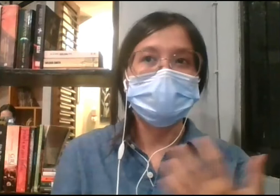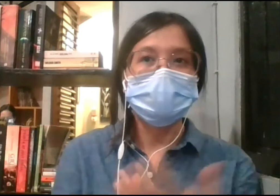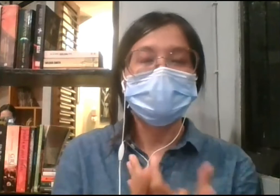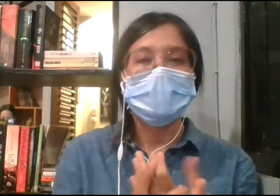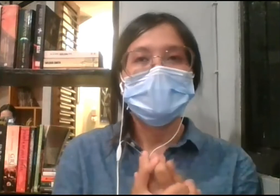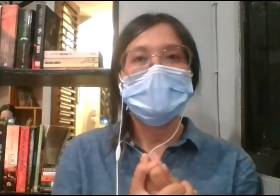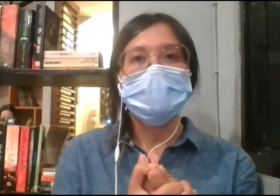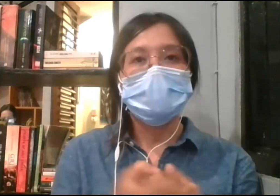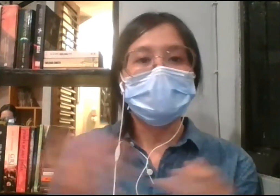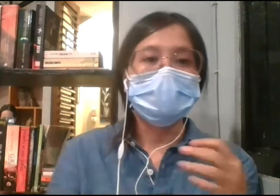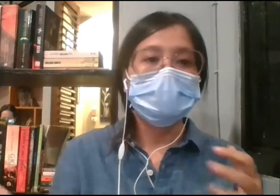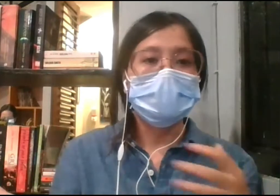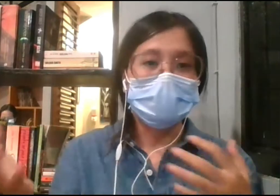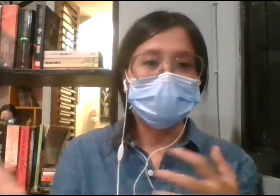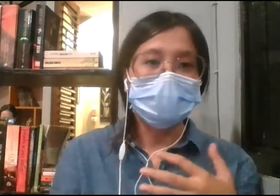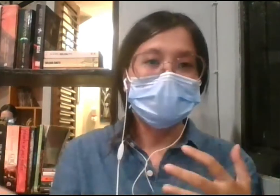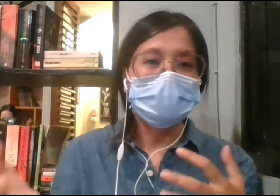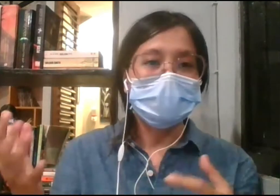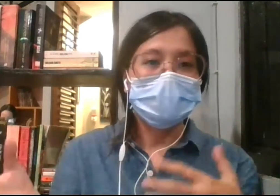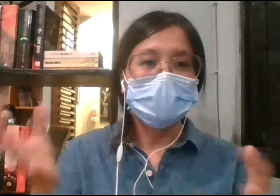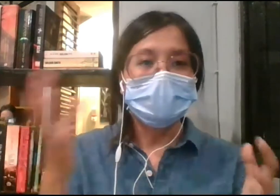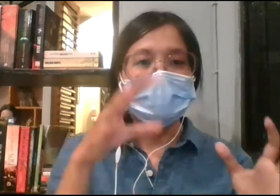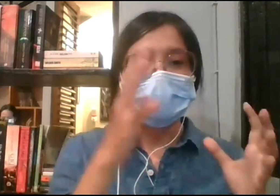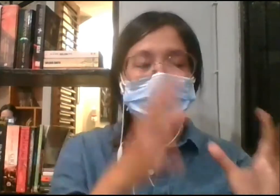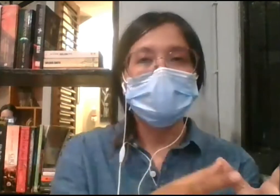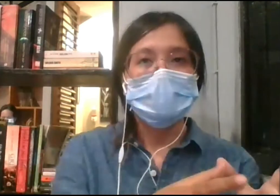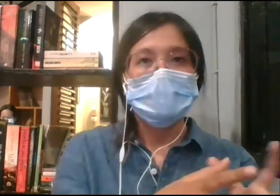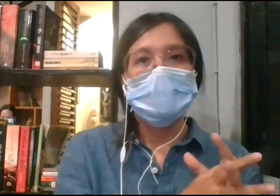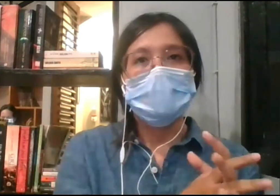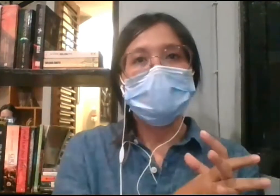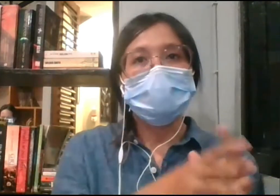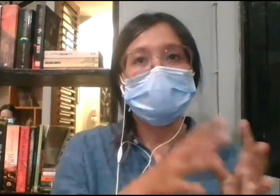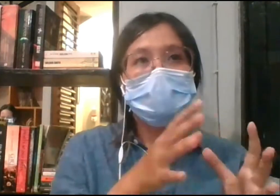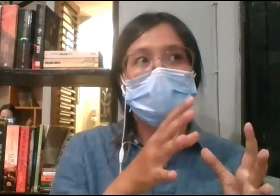segala macam yang nggak relevan atau nggak berkaitan dengan